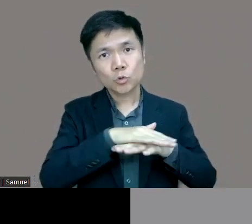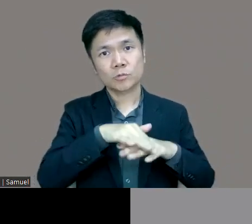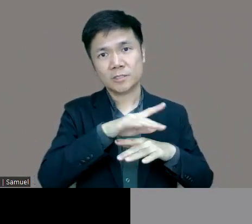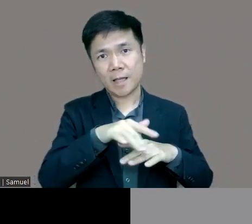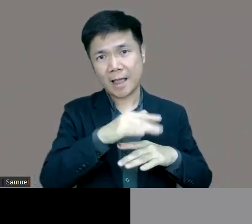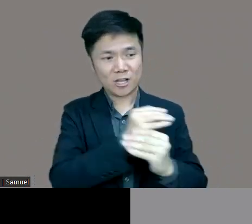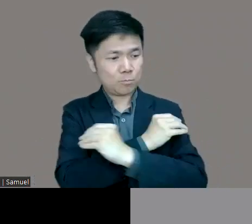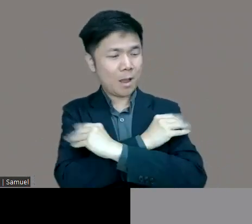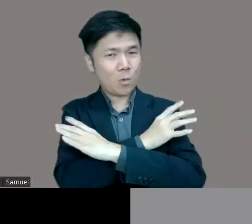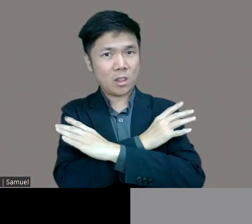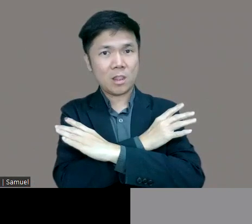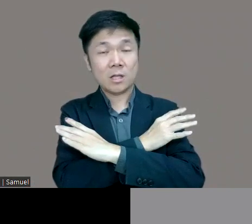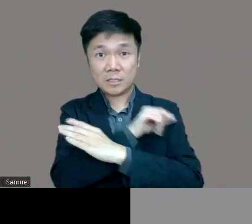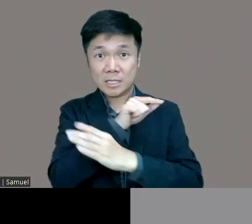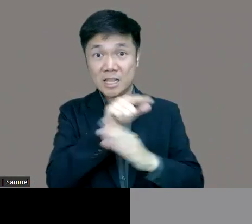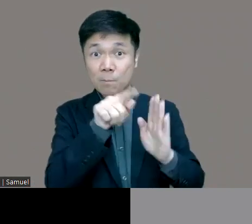sur